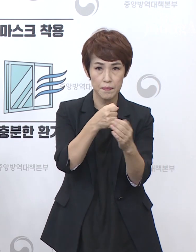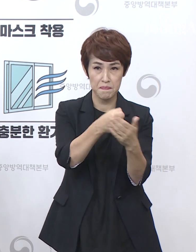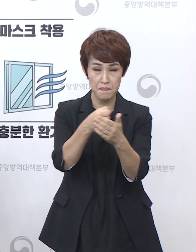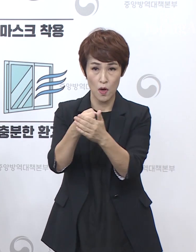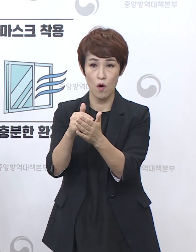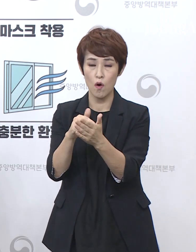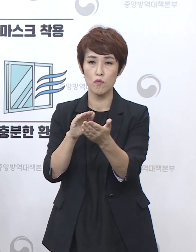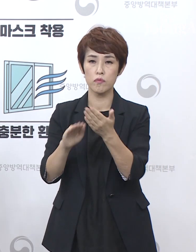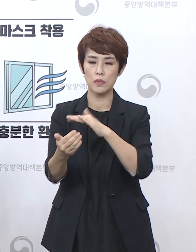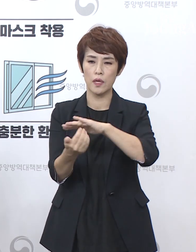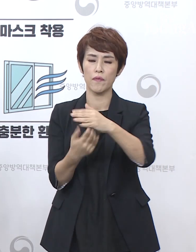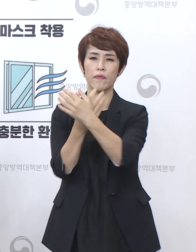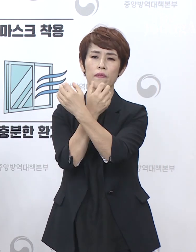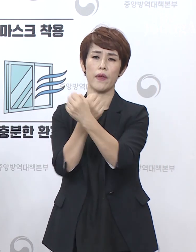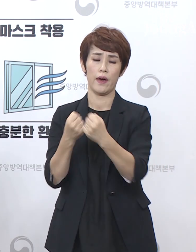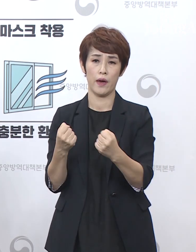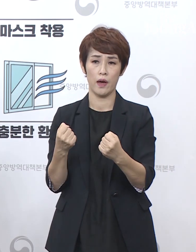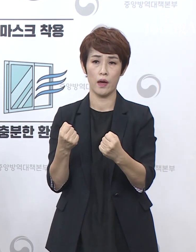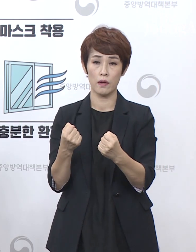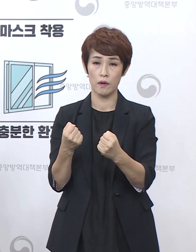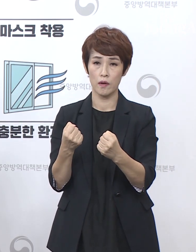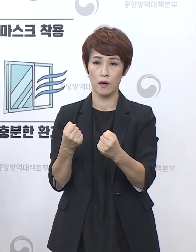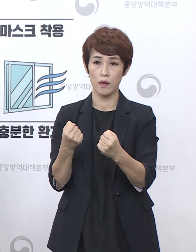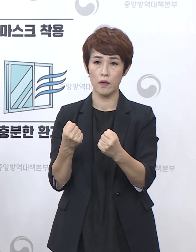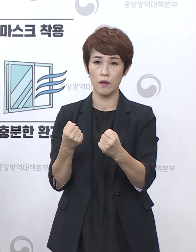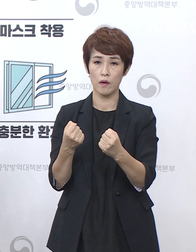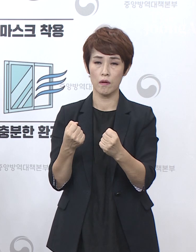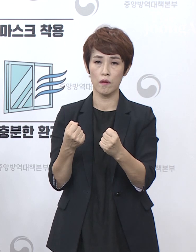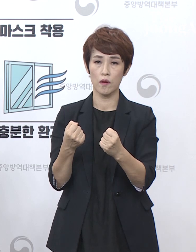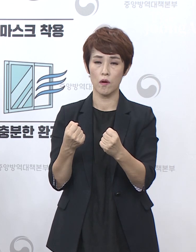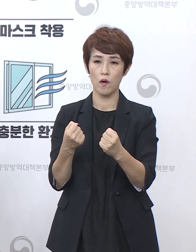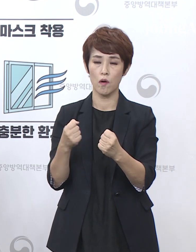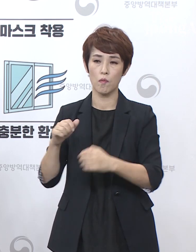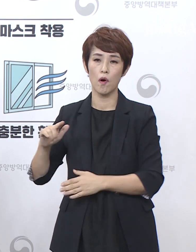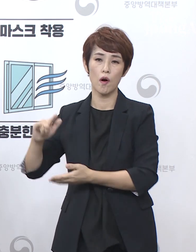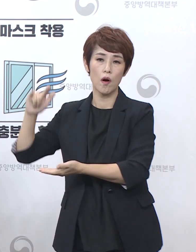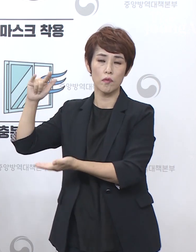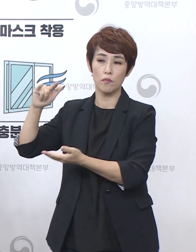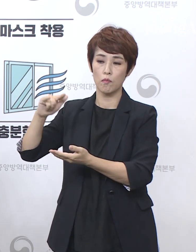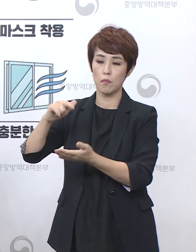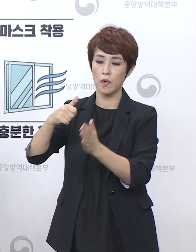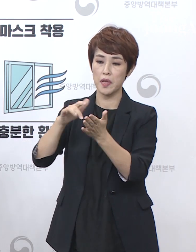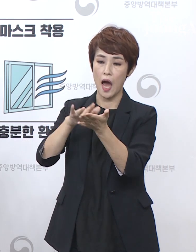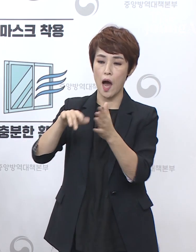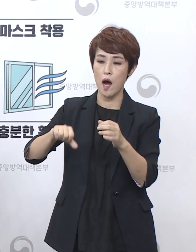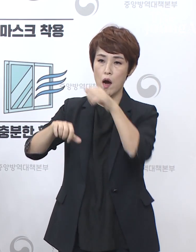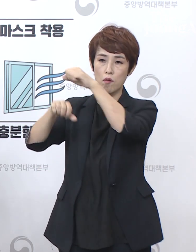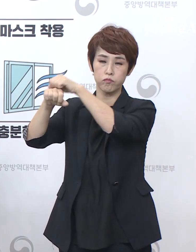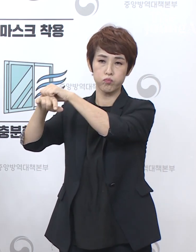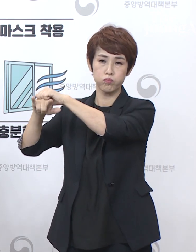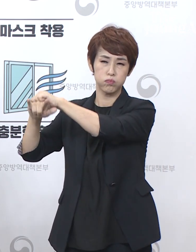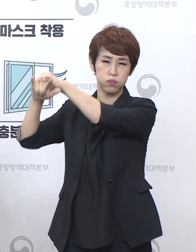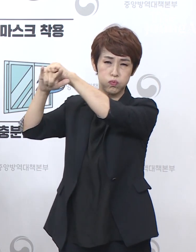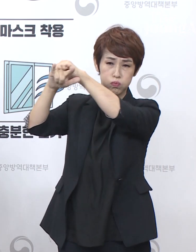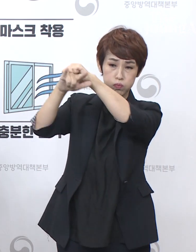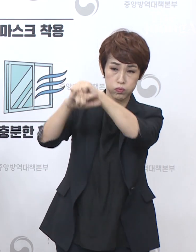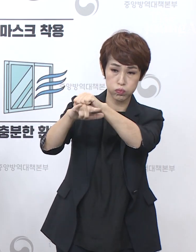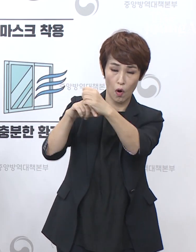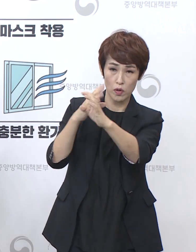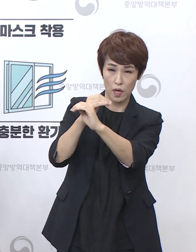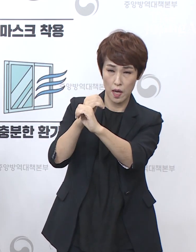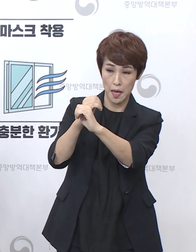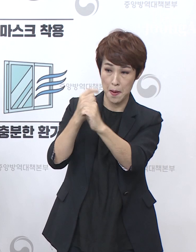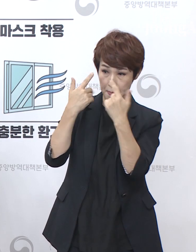예약을 받을 때는 물량이 선적되는 비행기에 실어져서 우리나라에 도착하는 그런 날짜가 이제 확정이